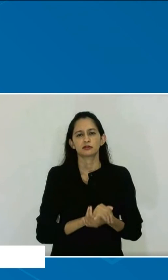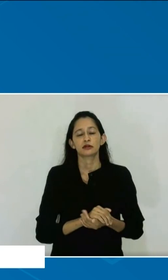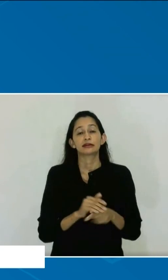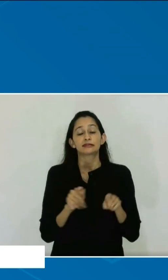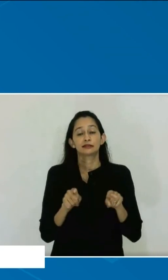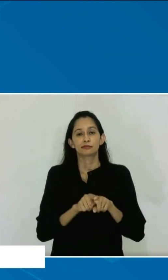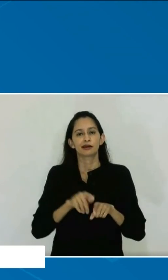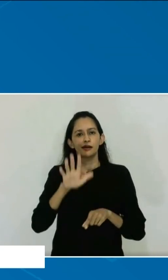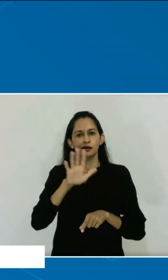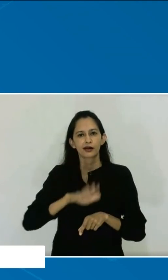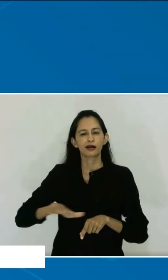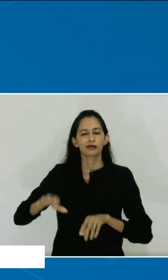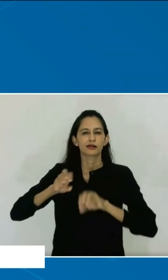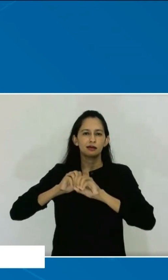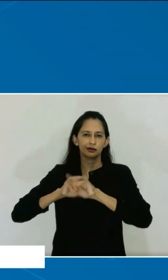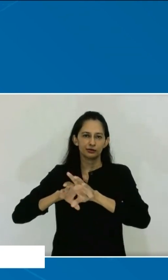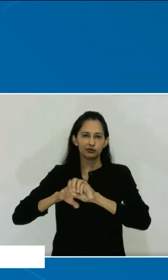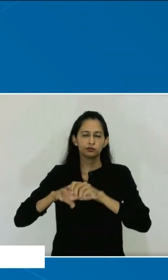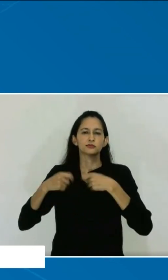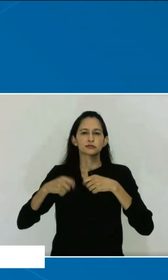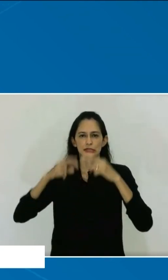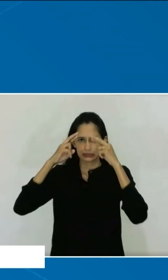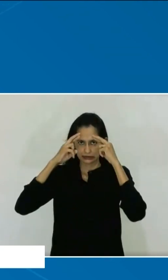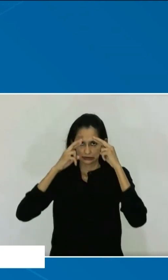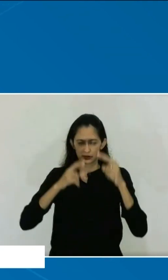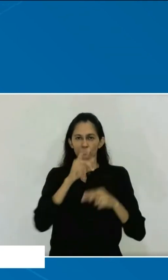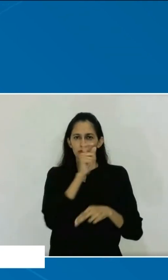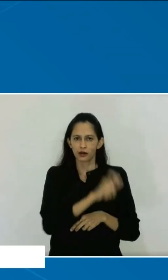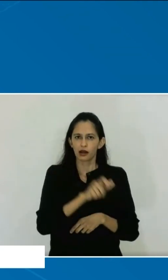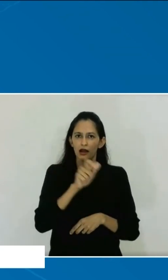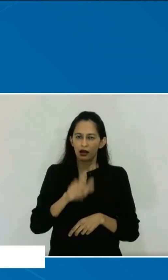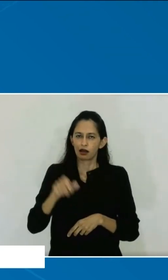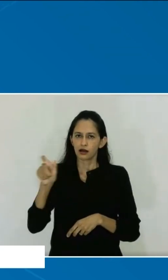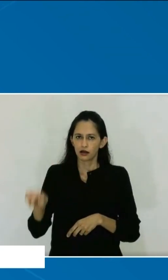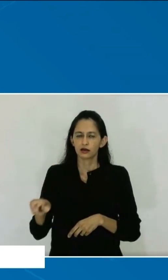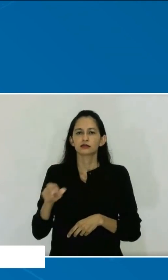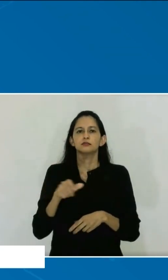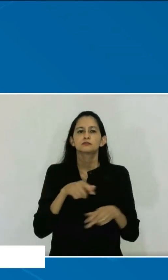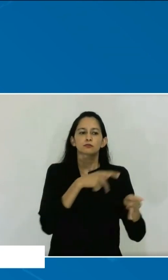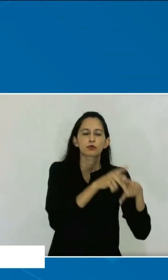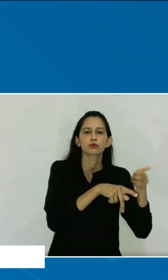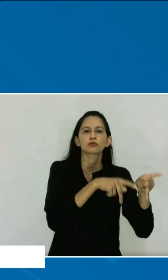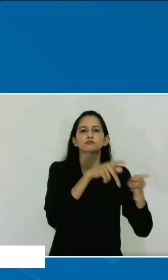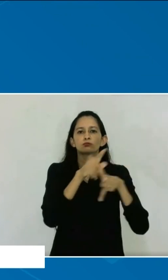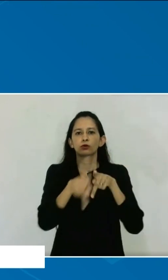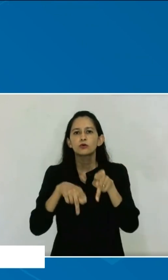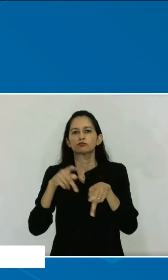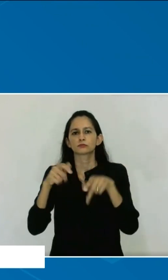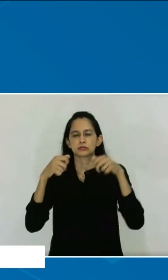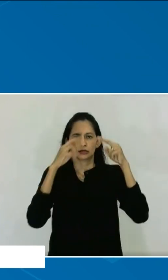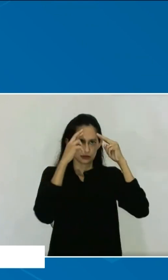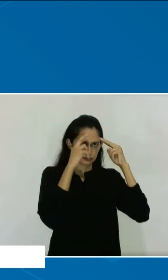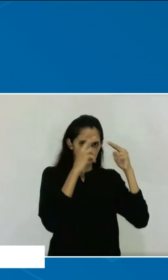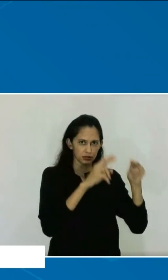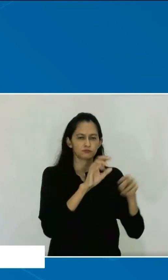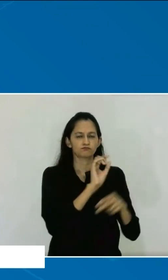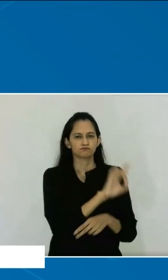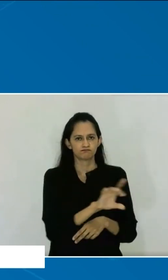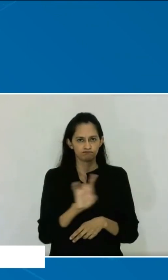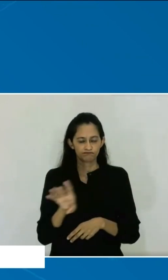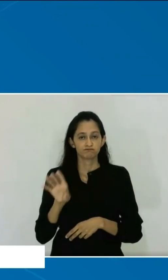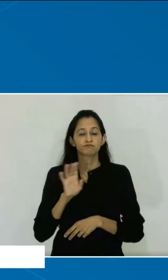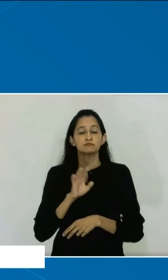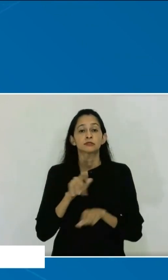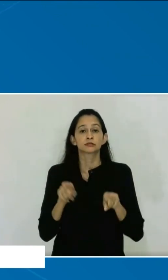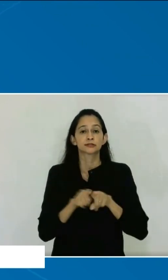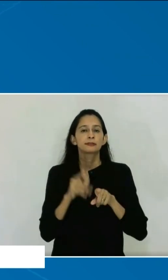área educacional, respeitando as particularidades de cada população. Precisamos respeitar e